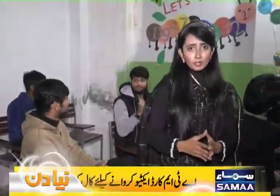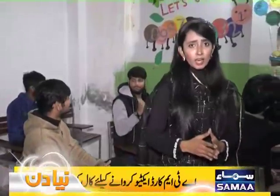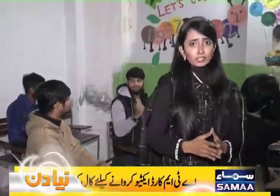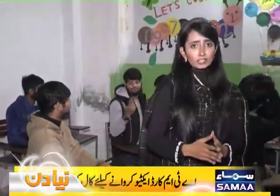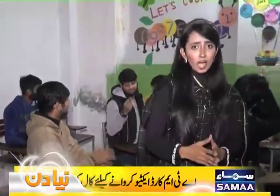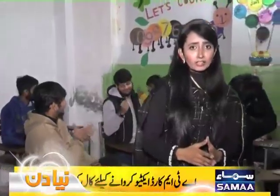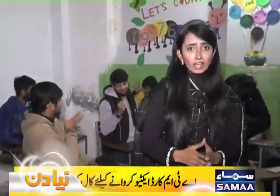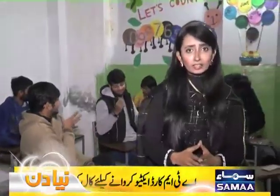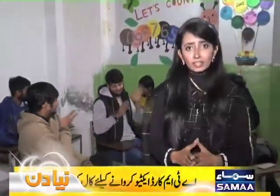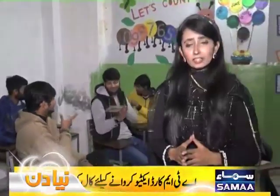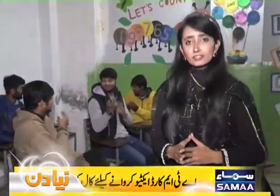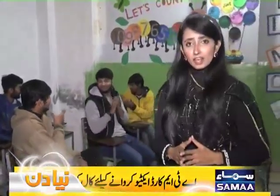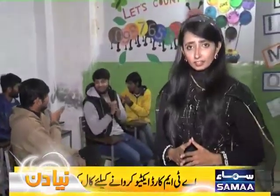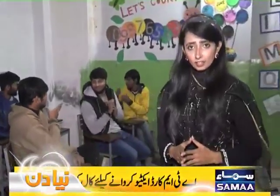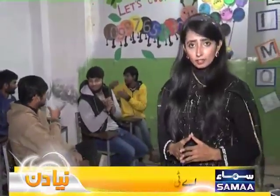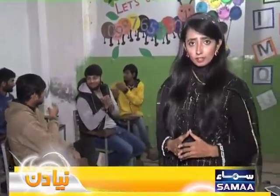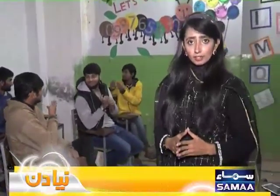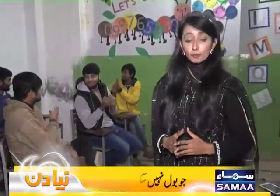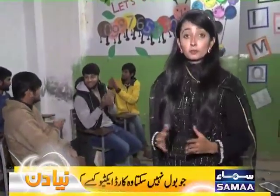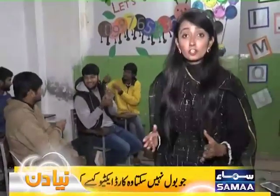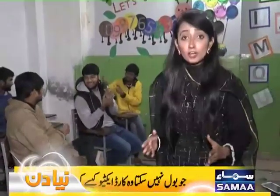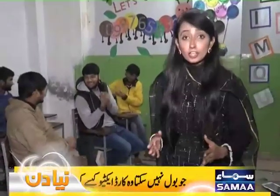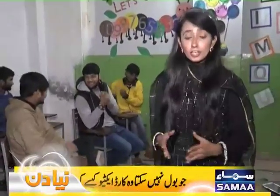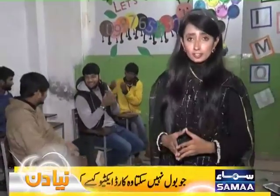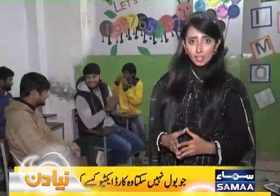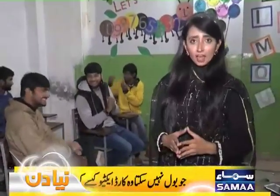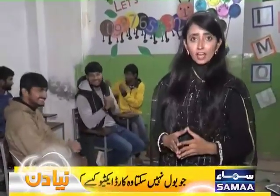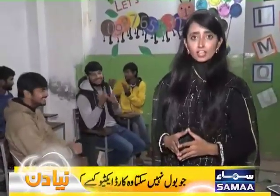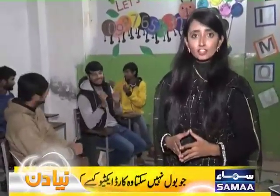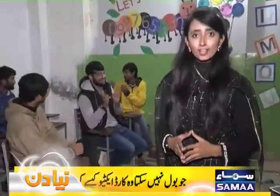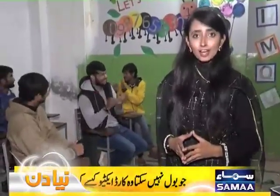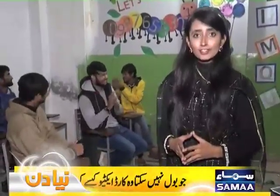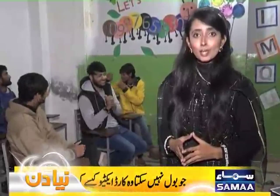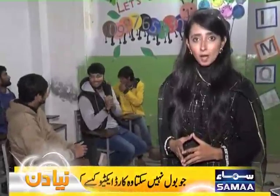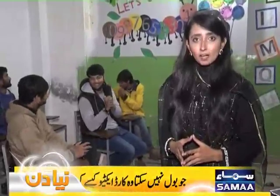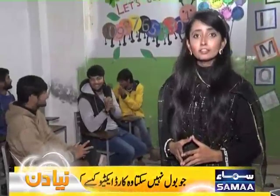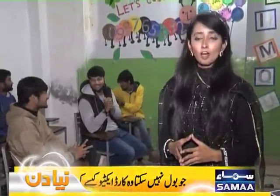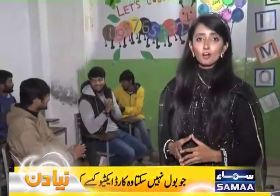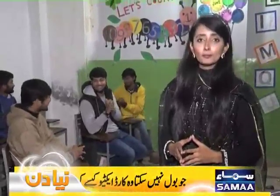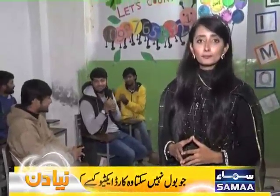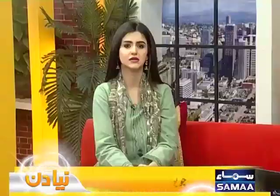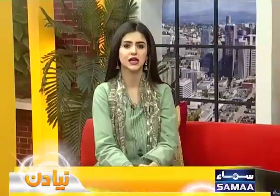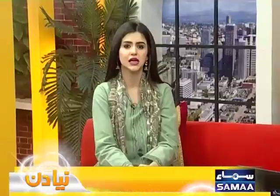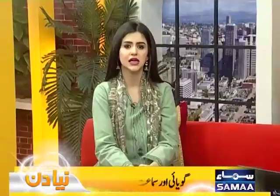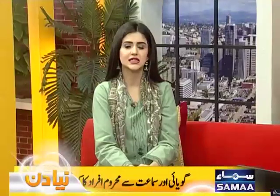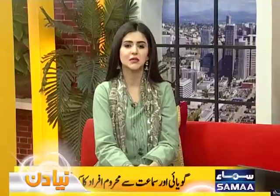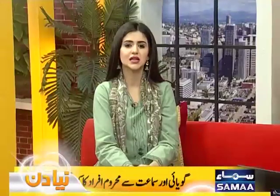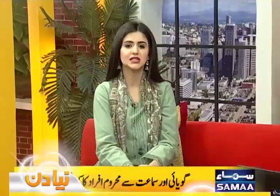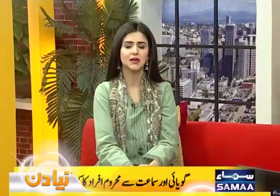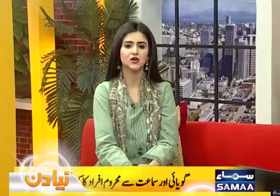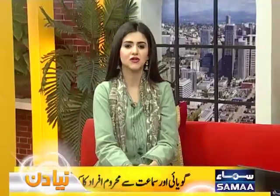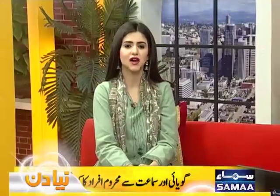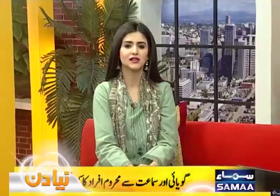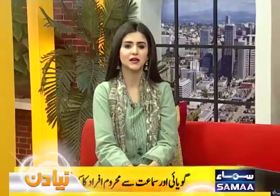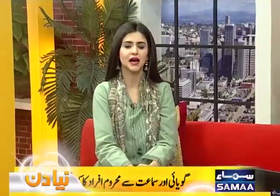अपनी जिम्मेदारी याद दिलाते नजर आते हैं। कैमरामैन जवाद याया के साथ आयशा आता, समा, लाहौर। समाज